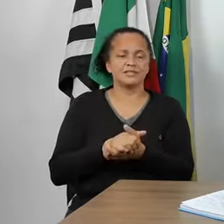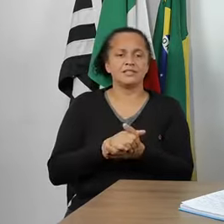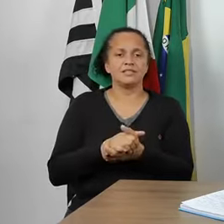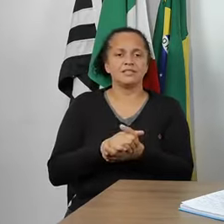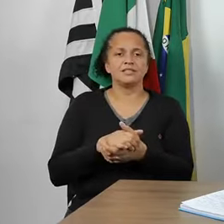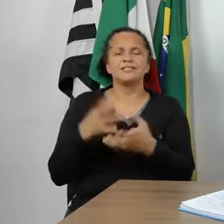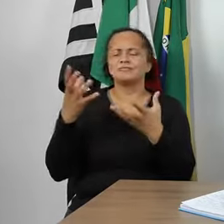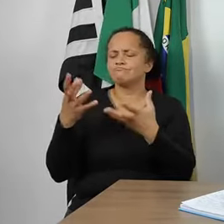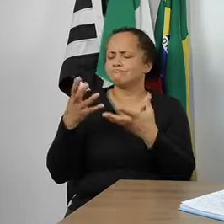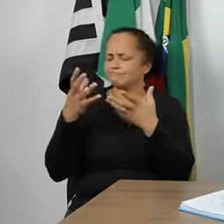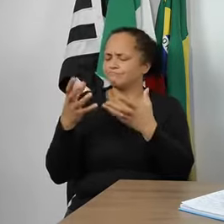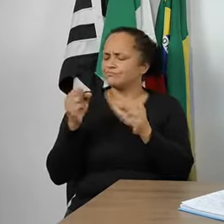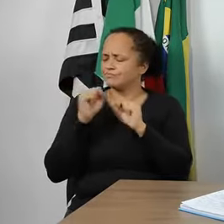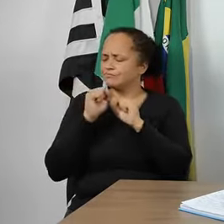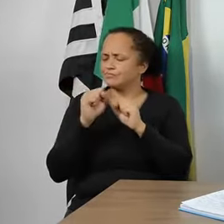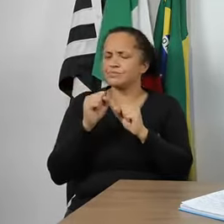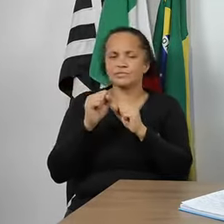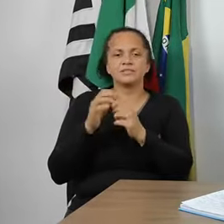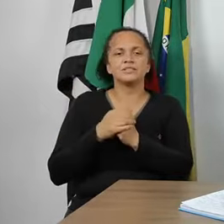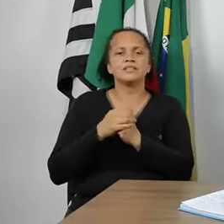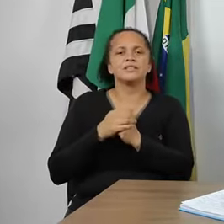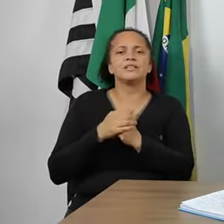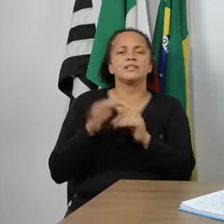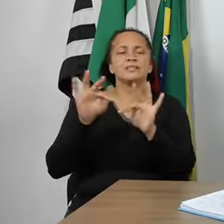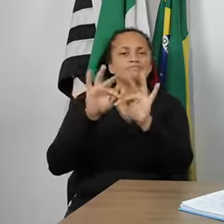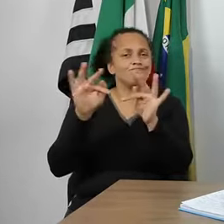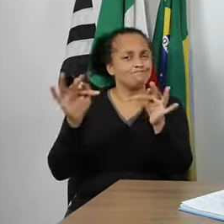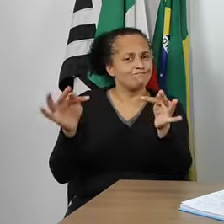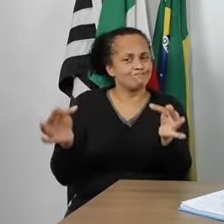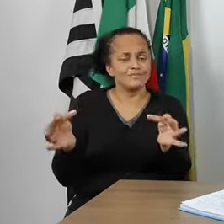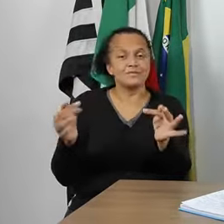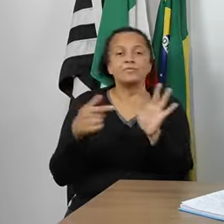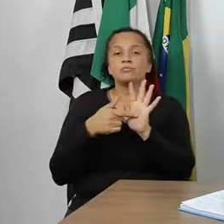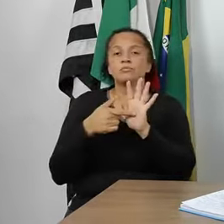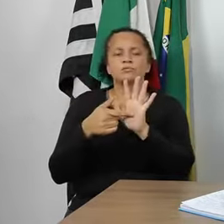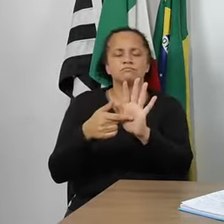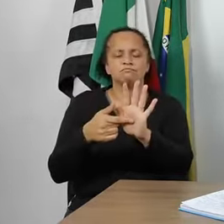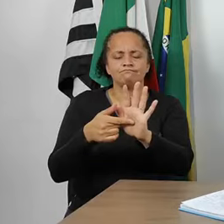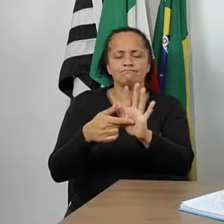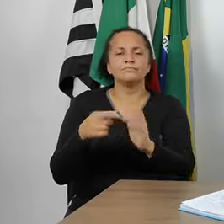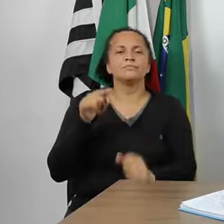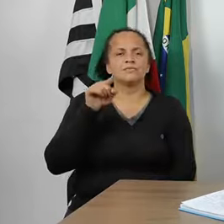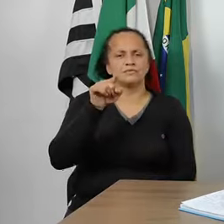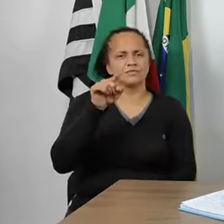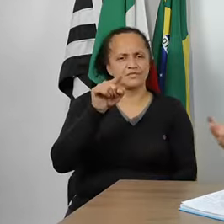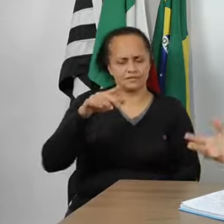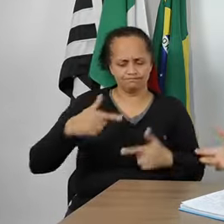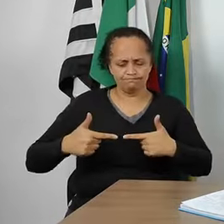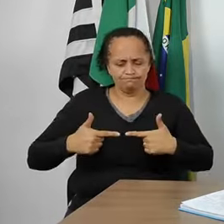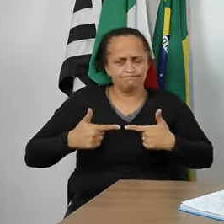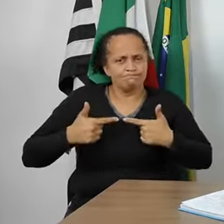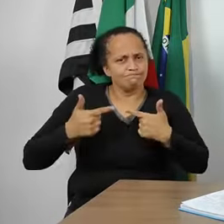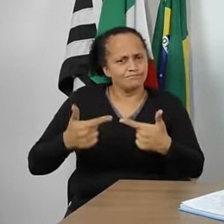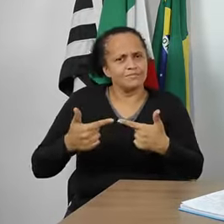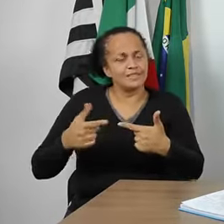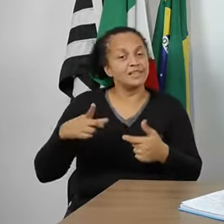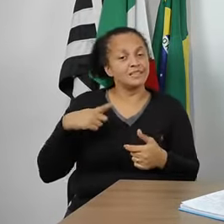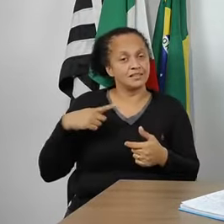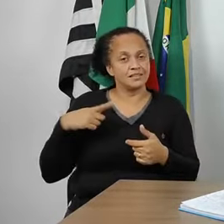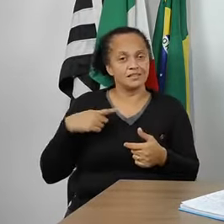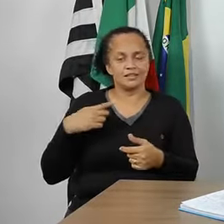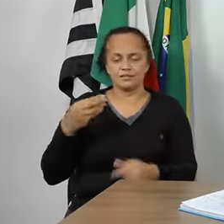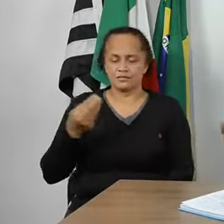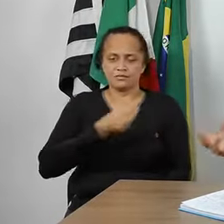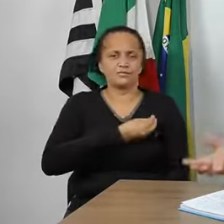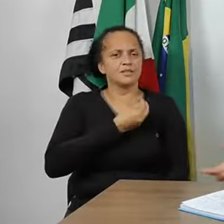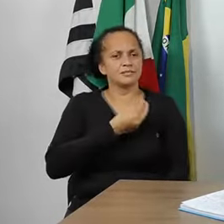alguma forma, de uma maneira simples, inspirar e encorajar você a desenvolver uma vida de oração,